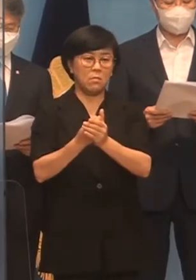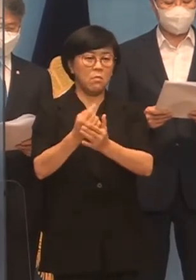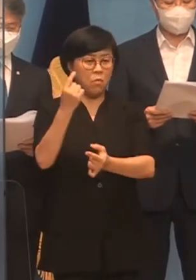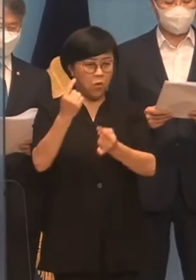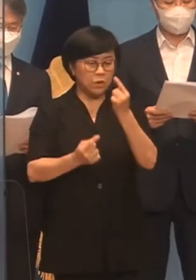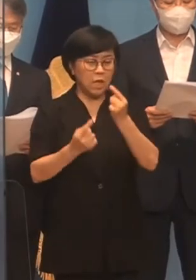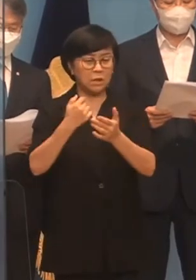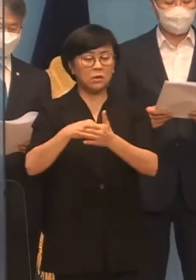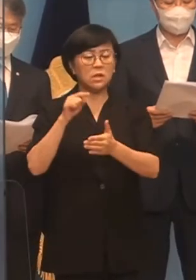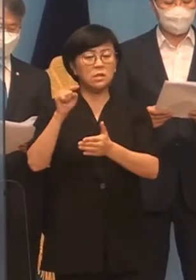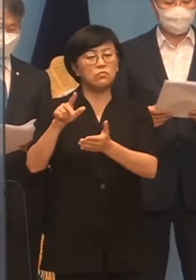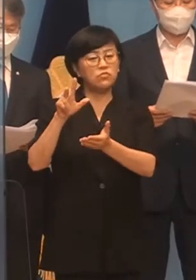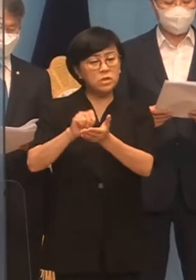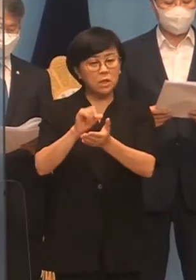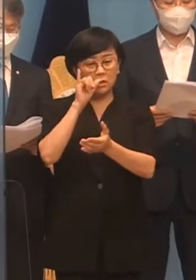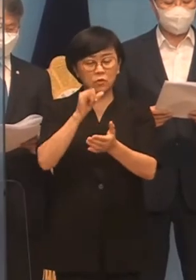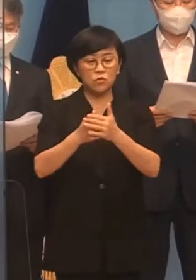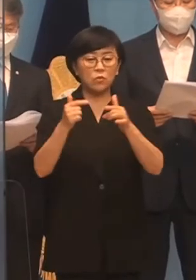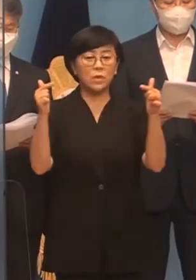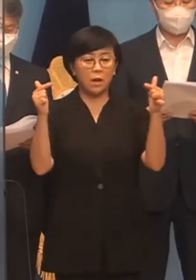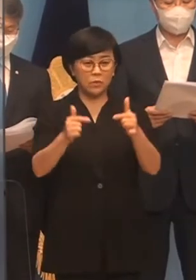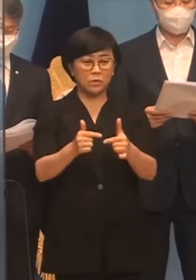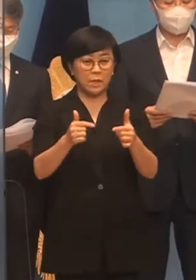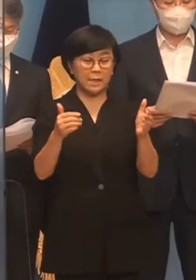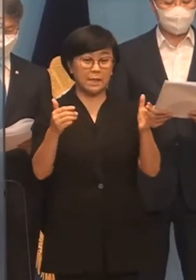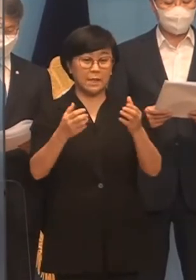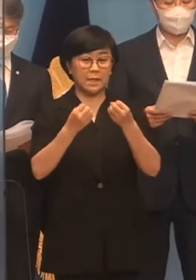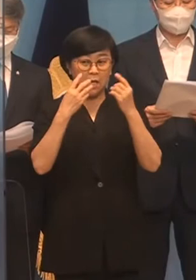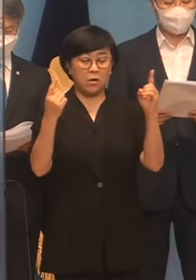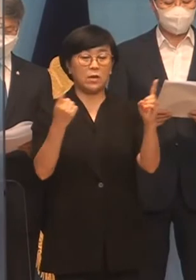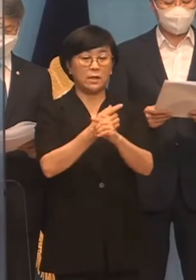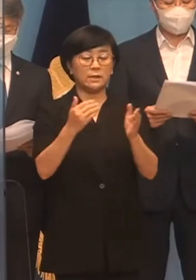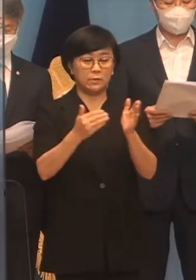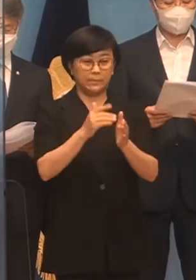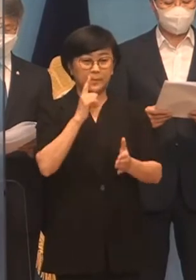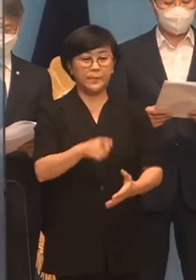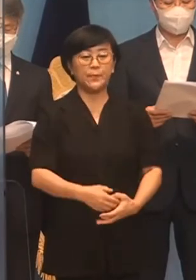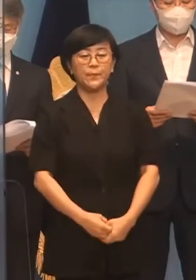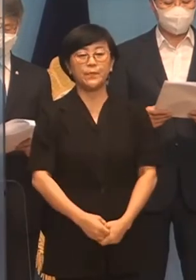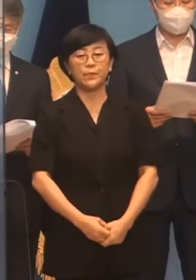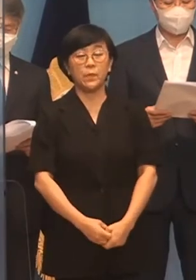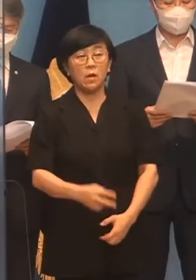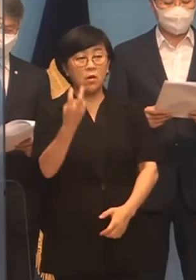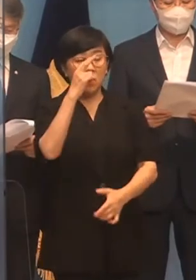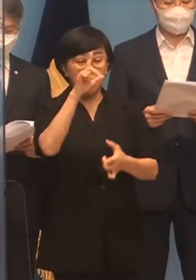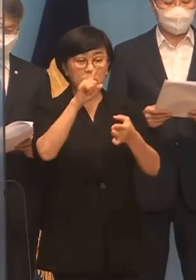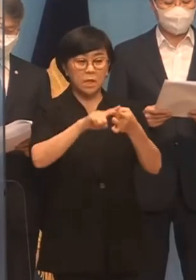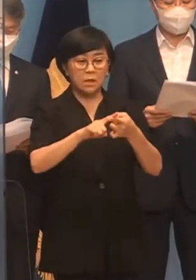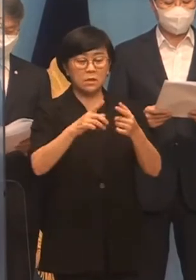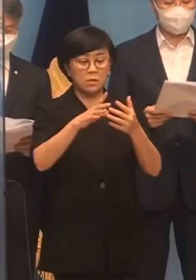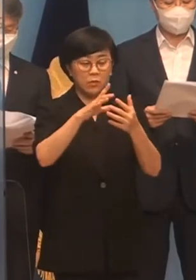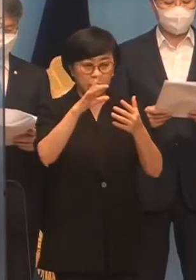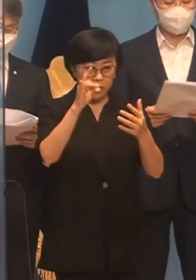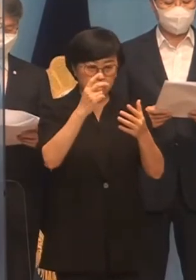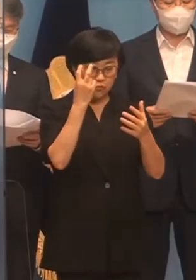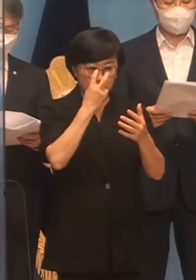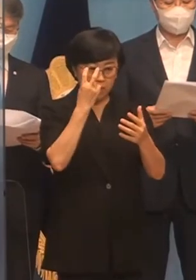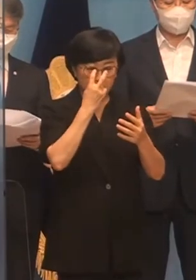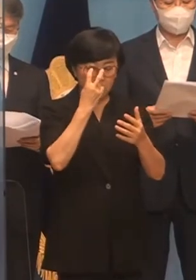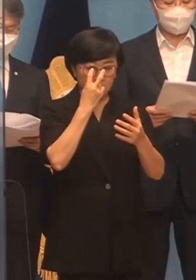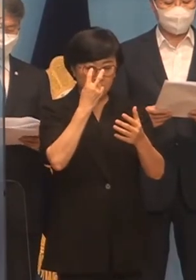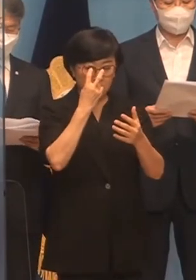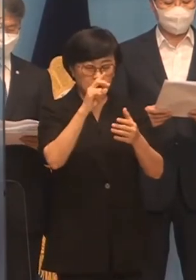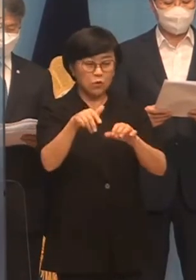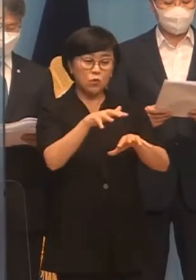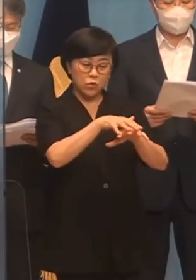극심한 폐해를 이전보다 조금 감소시킨 정도의 개혁이라고 평가할 수 있습니다. 검찰의 선택적 수사, 수사 중심